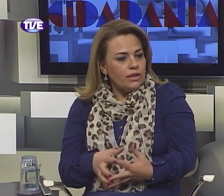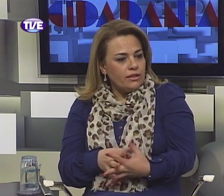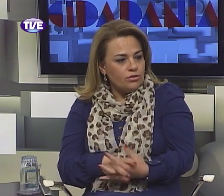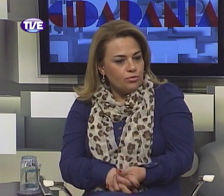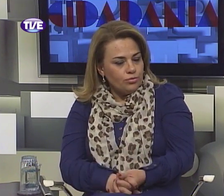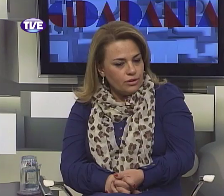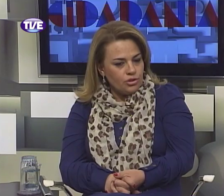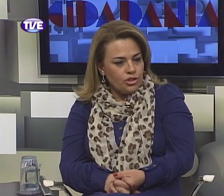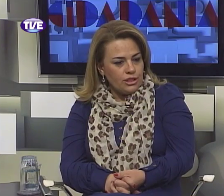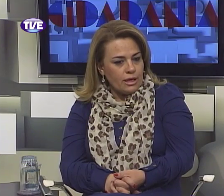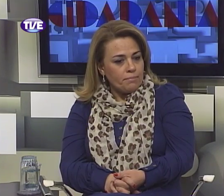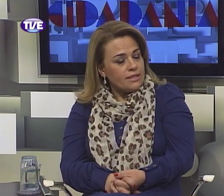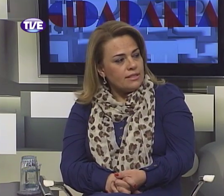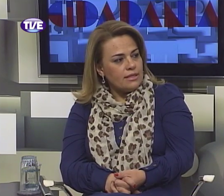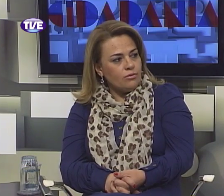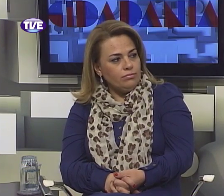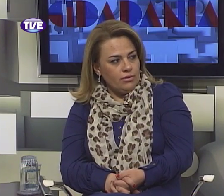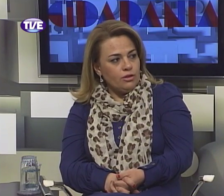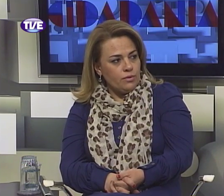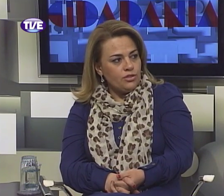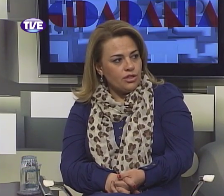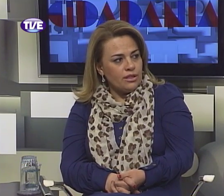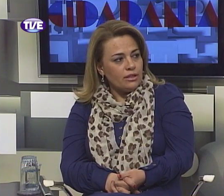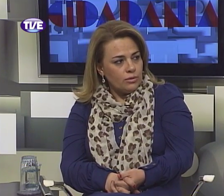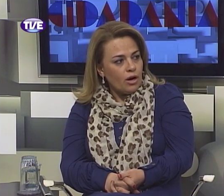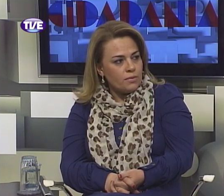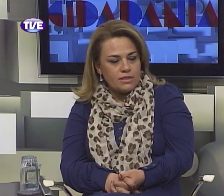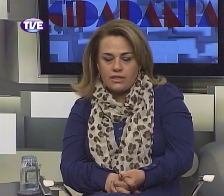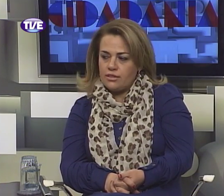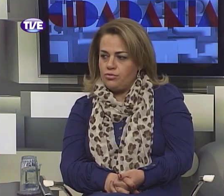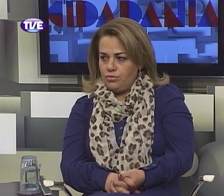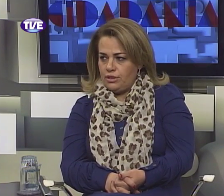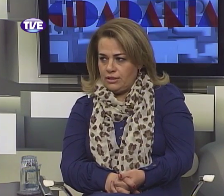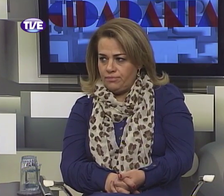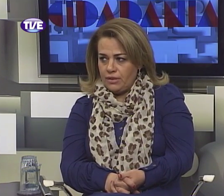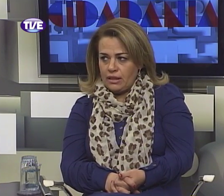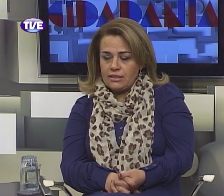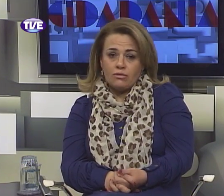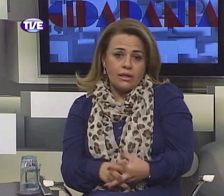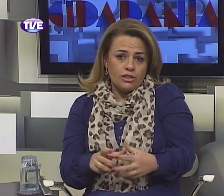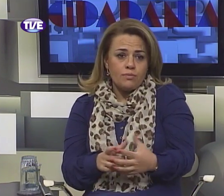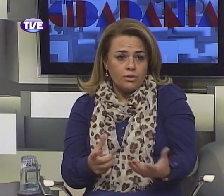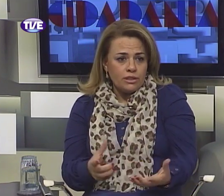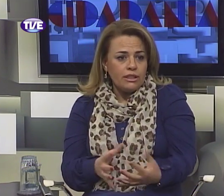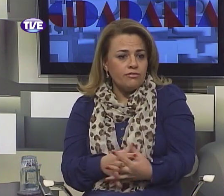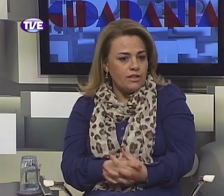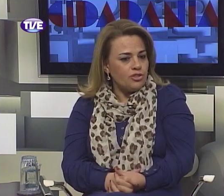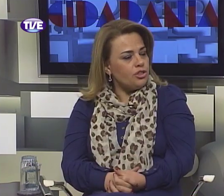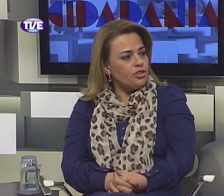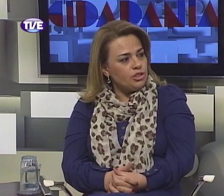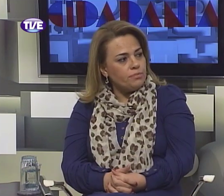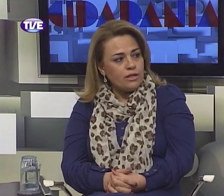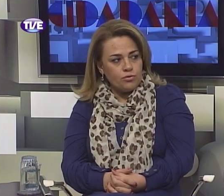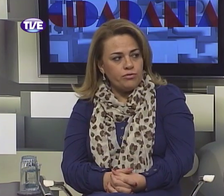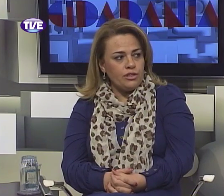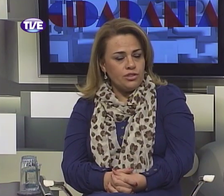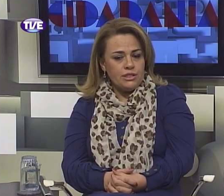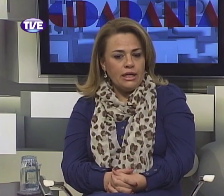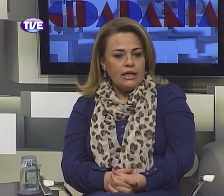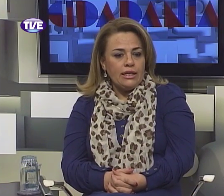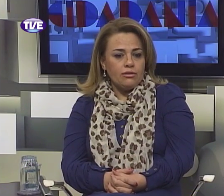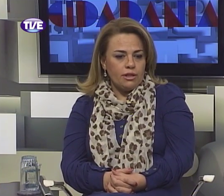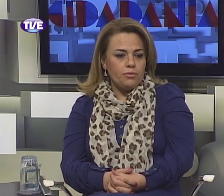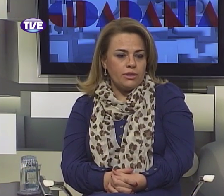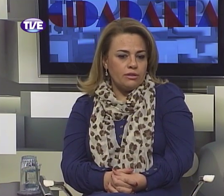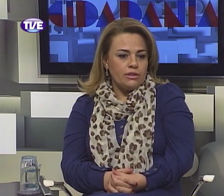oferece um contexto de aquisição linguística natural para as crianças surdas. Elas são, a grande maioria, filhas de pais